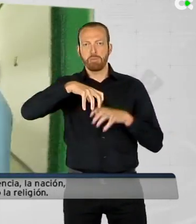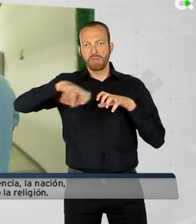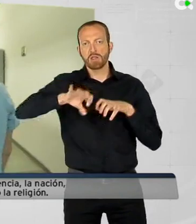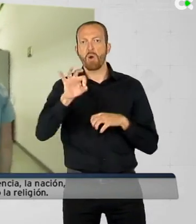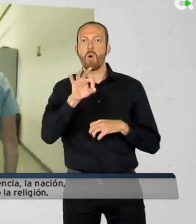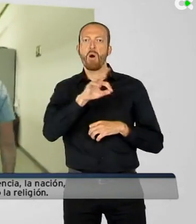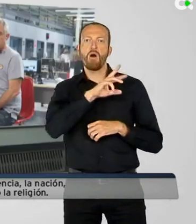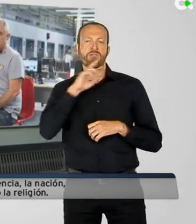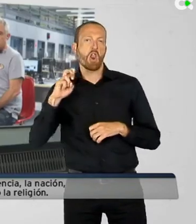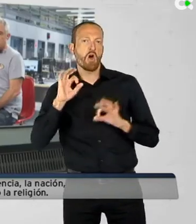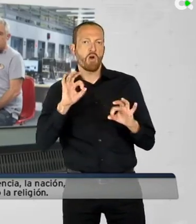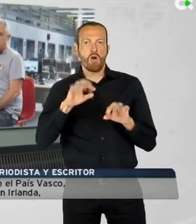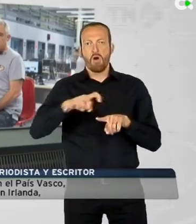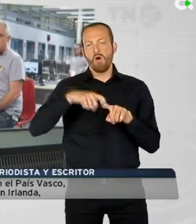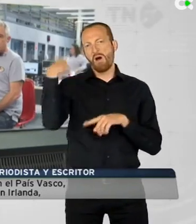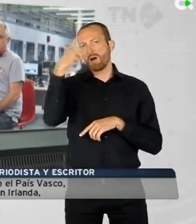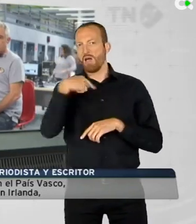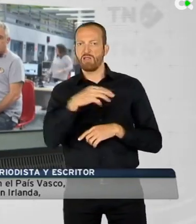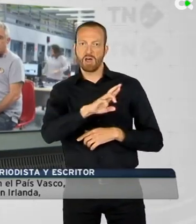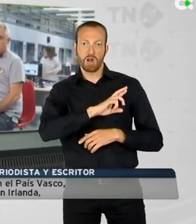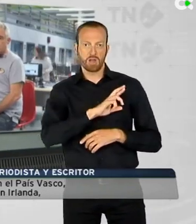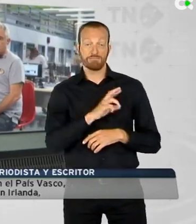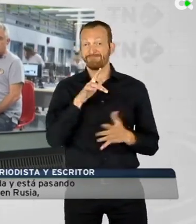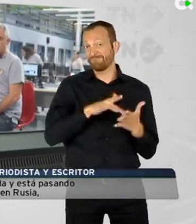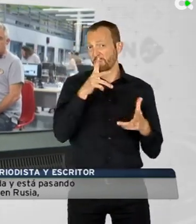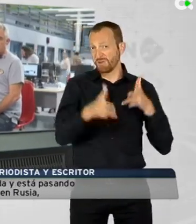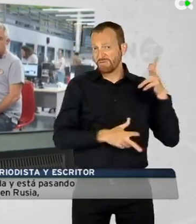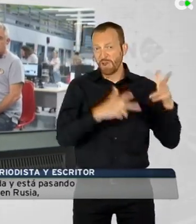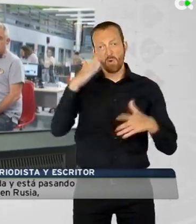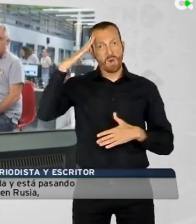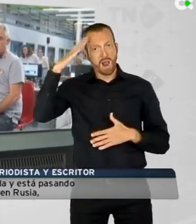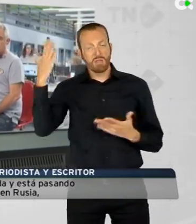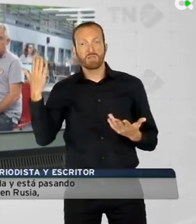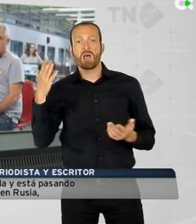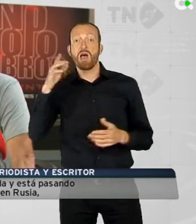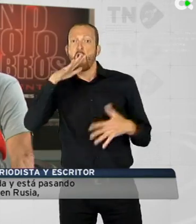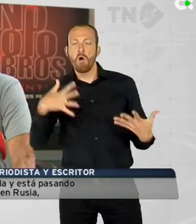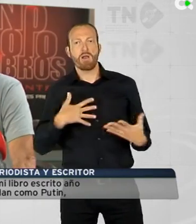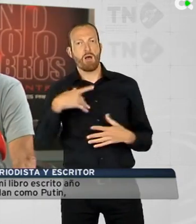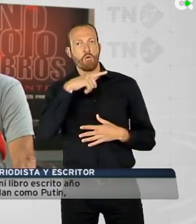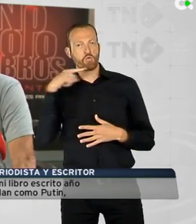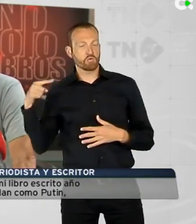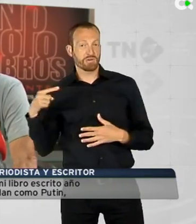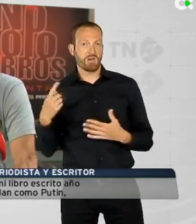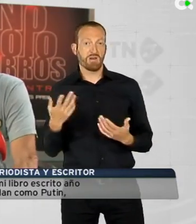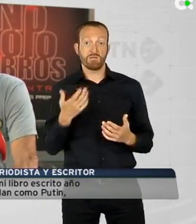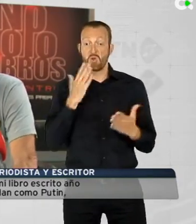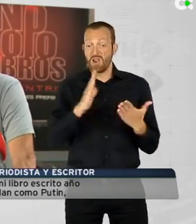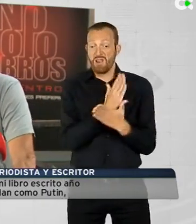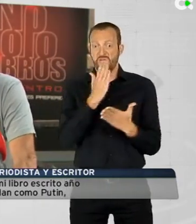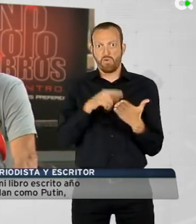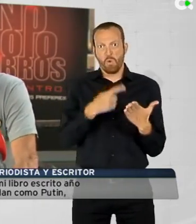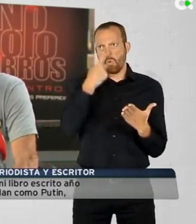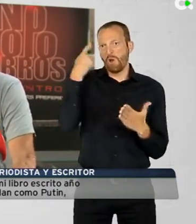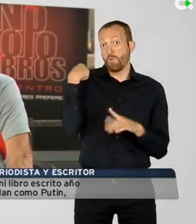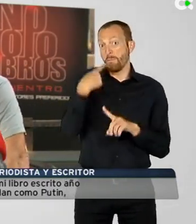raza o la religión. Esto pasó en el País Vasco, pasó en Irlanda, pasó en Ruanda, está pasando ahora en Rusia. Personajes de mi libro escrito hace